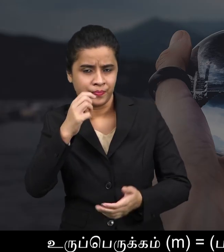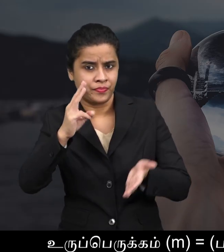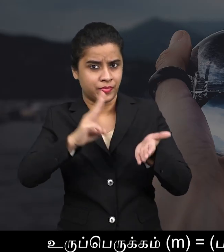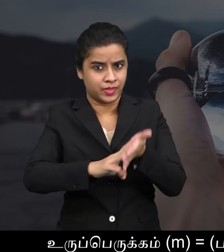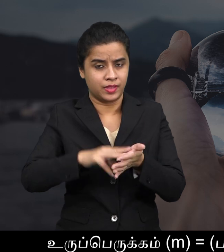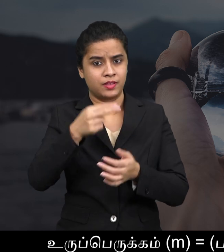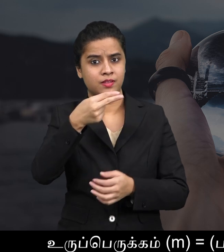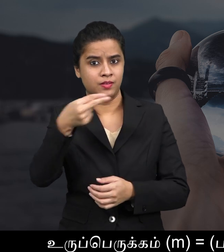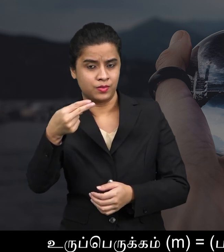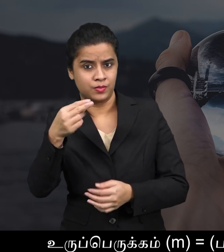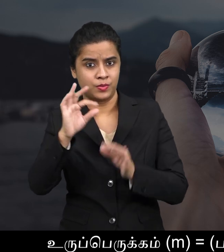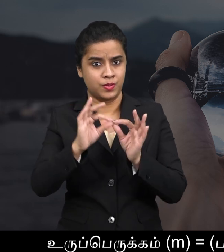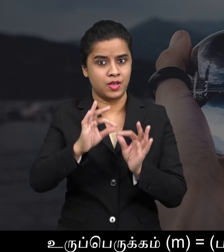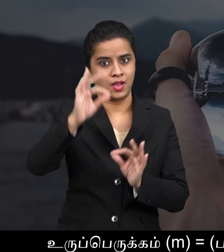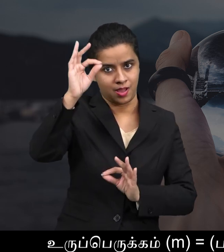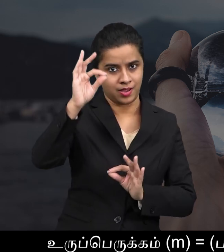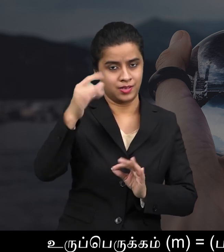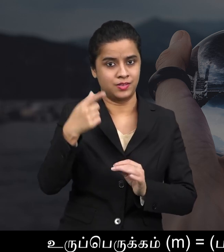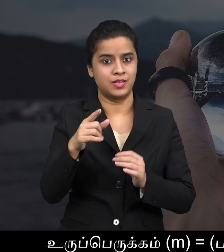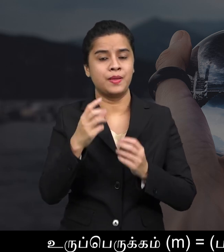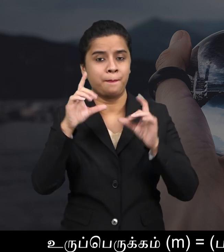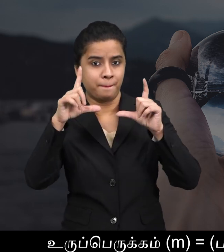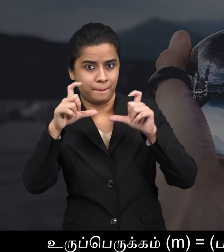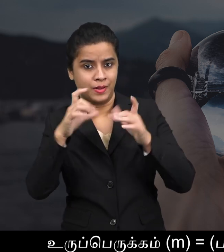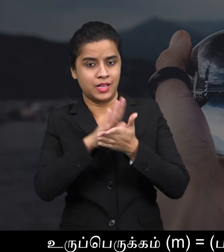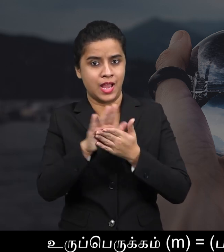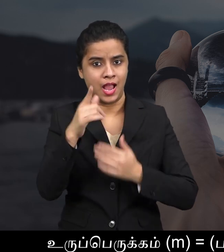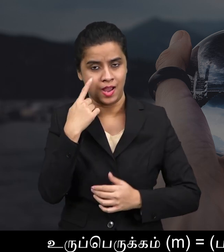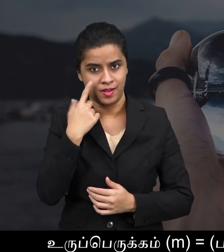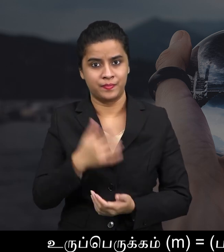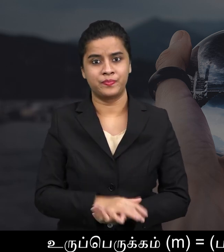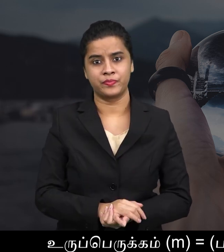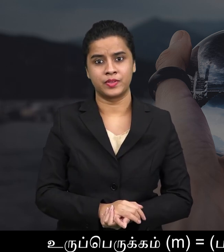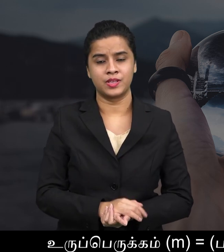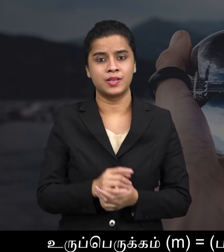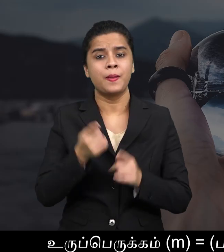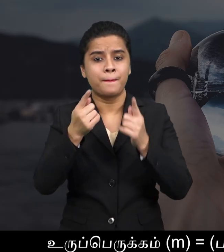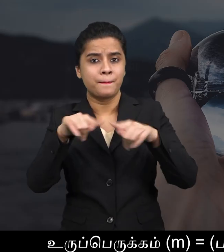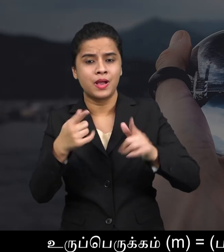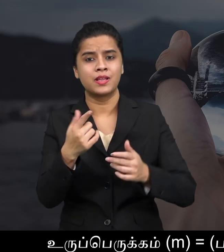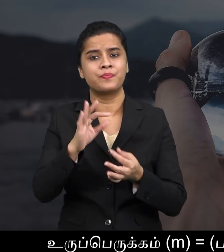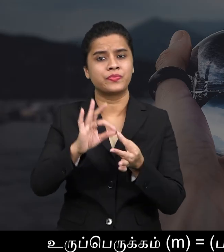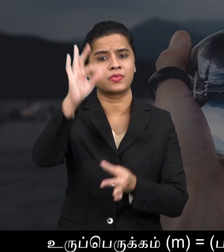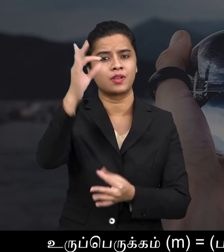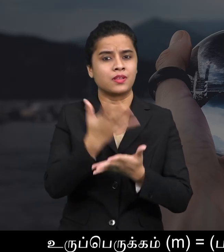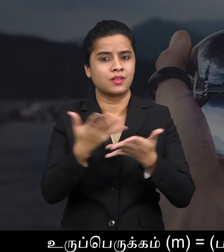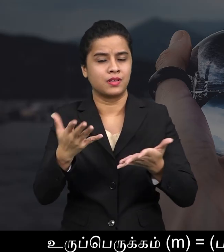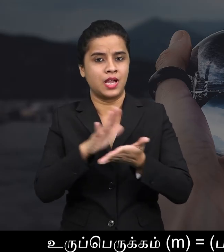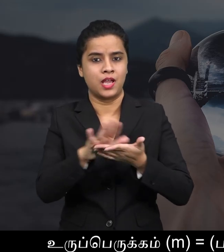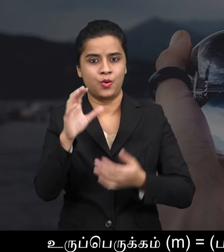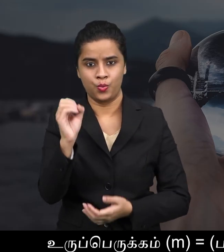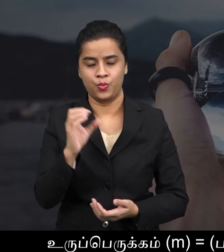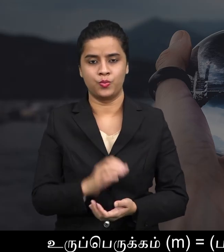உருப்பெருக்கம், அதாவது m ஈடு படத்தின் உயரம், அதாவது h கீழ் I கீழ்கோடு